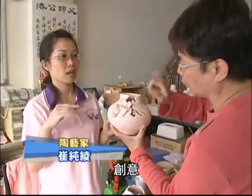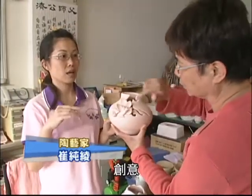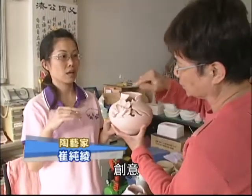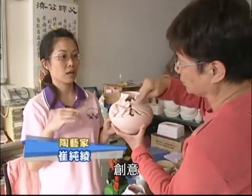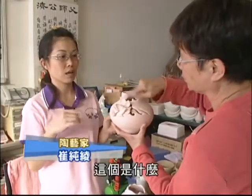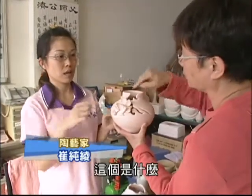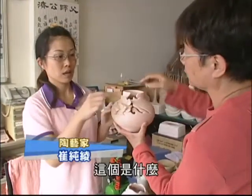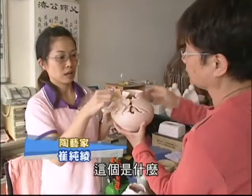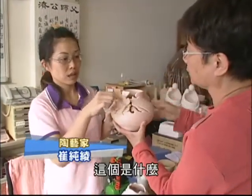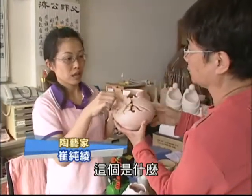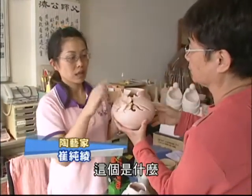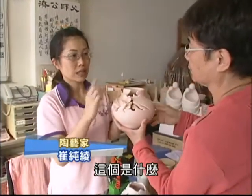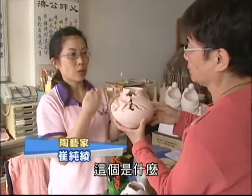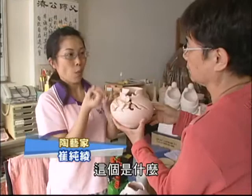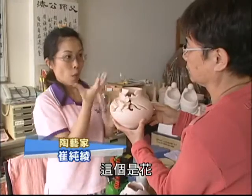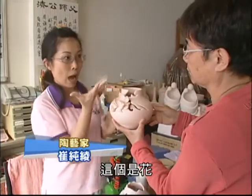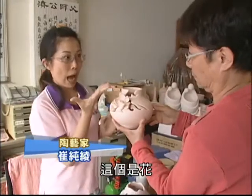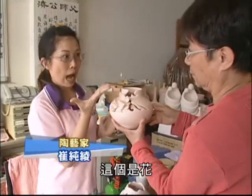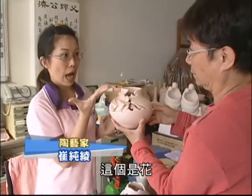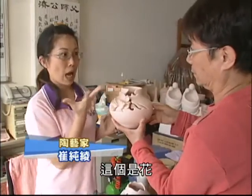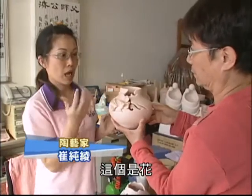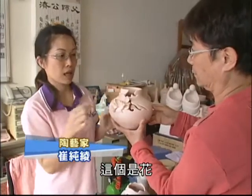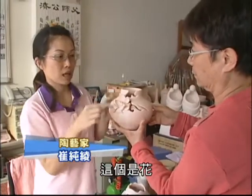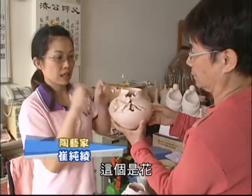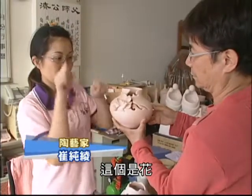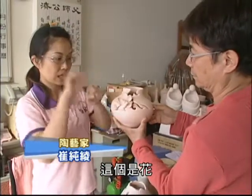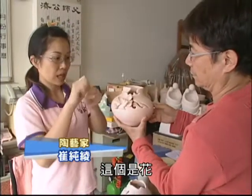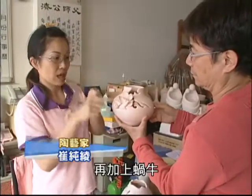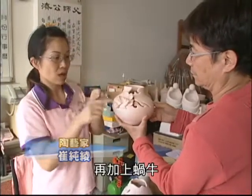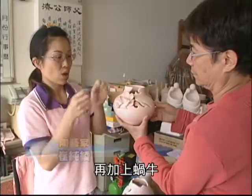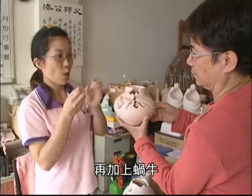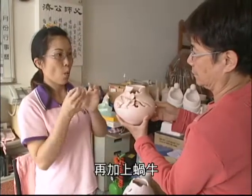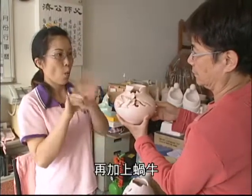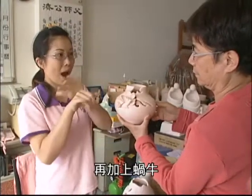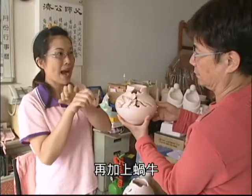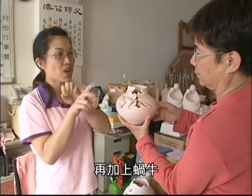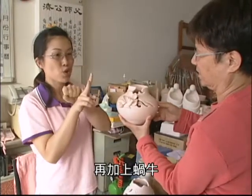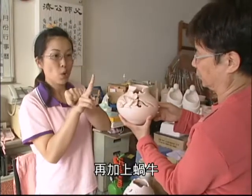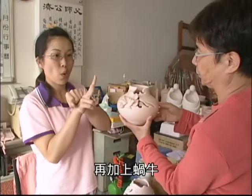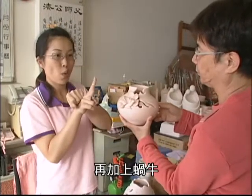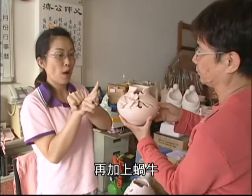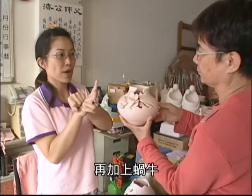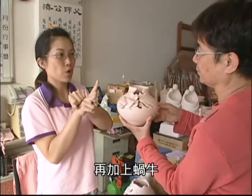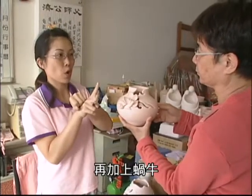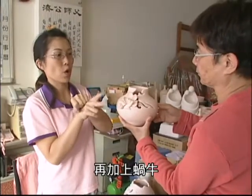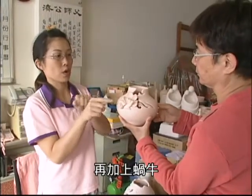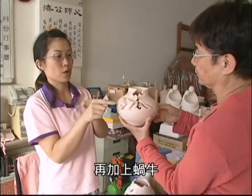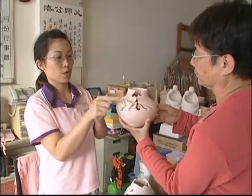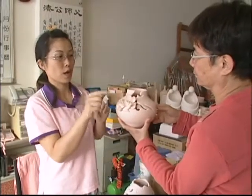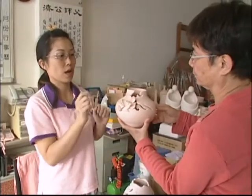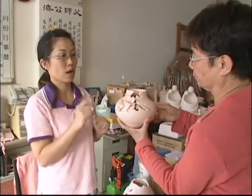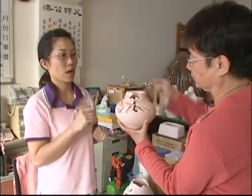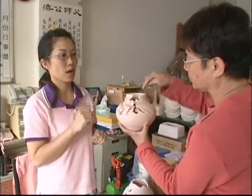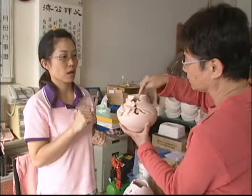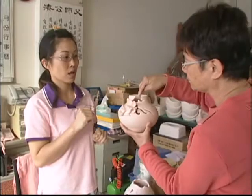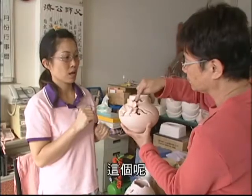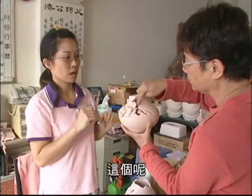这个是什么？ 这个是花，再加上瓜牛。 哦。 嗯。 哦。这个呢？